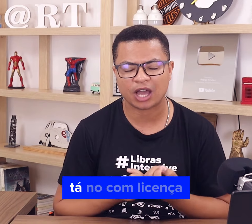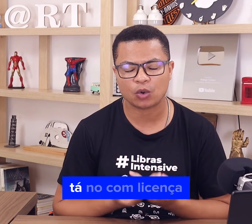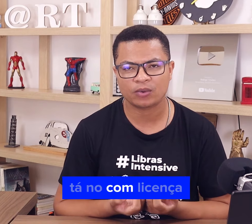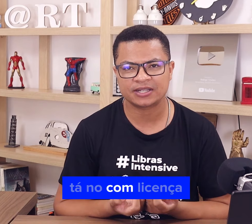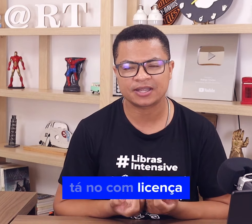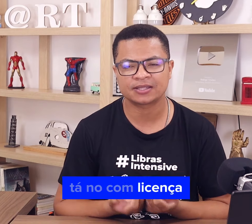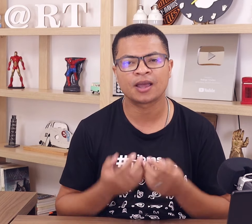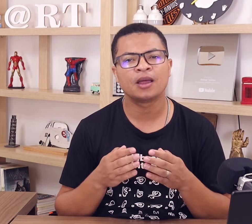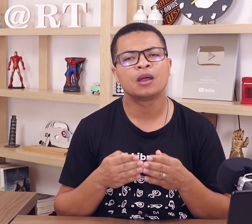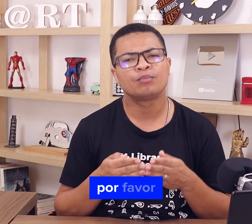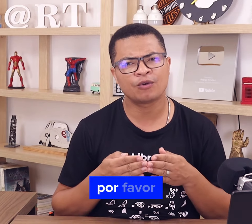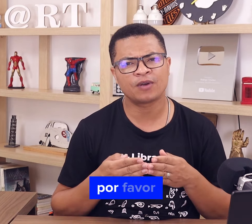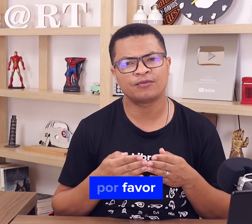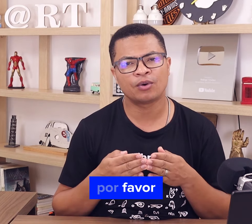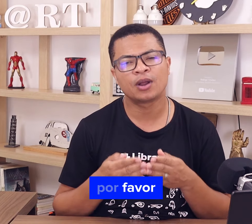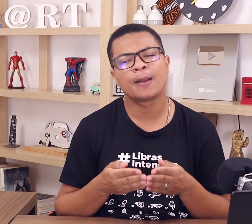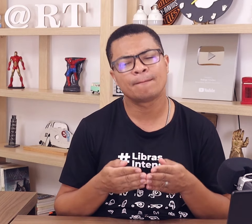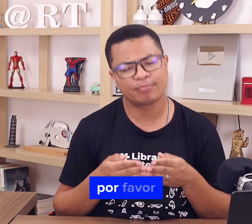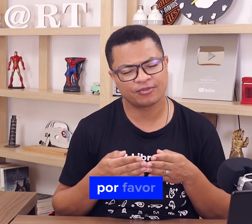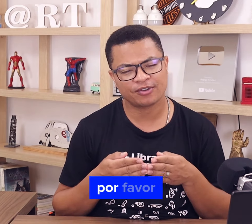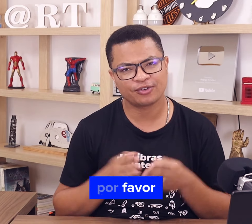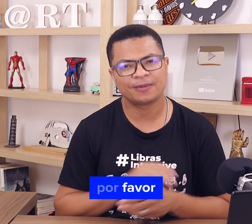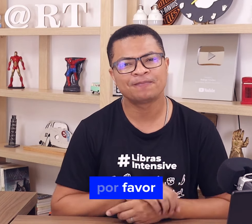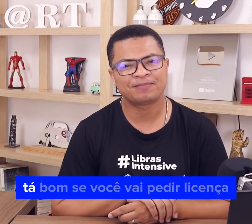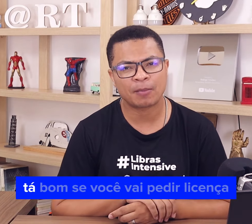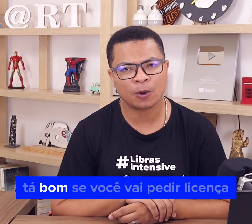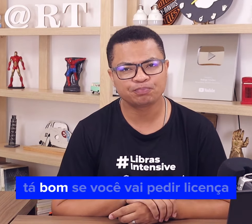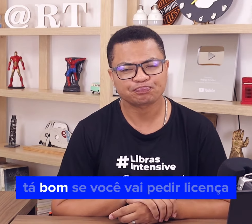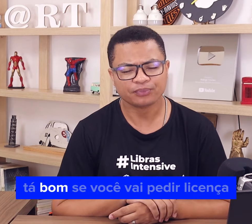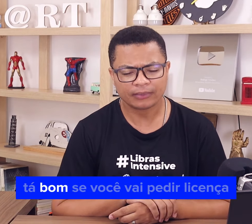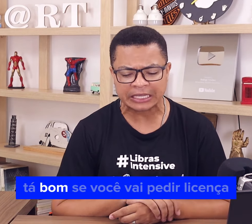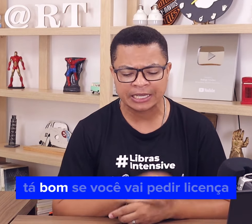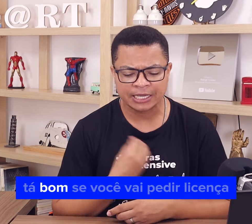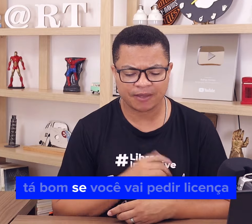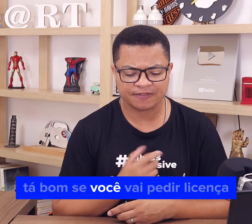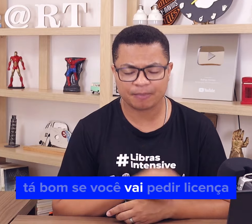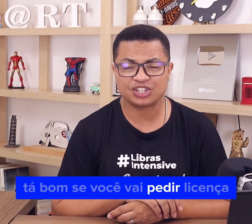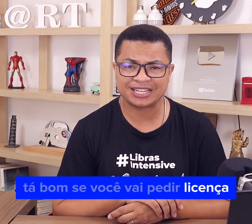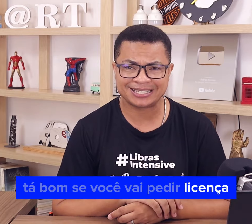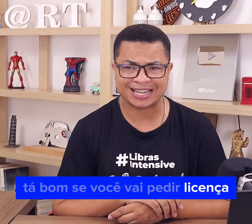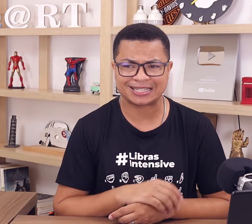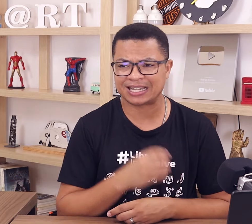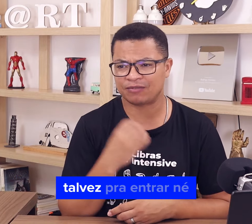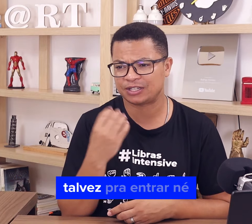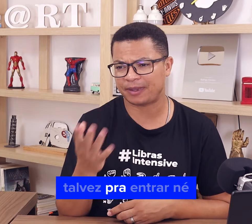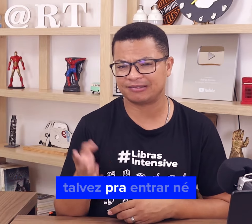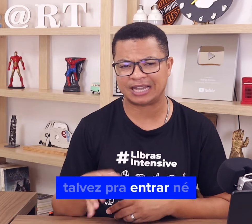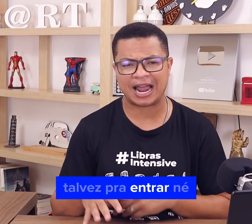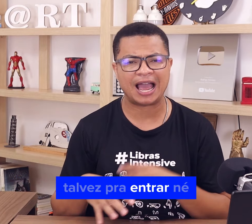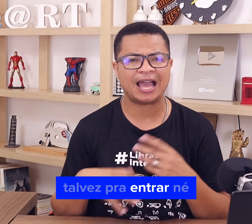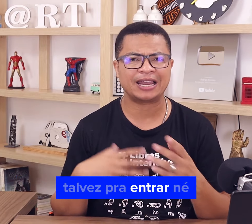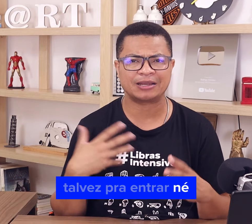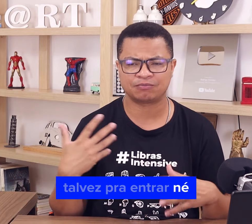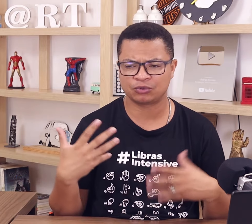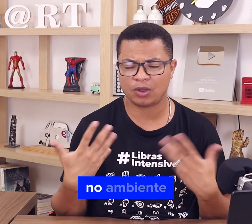tá? Não com licença. Por favor, por favor, tá bom? Se você vai pedir licença, talvez, pra entrar, né, no